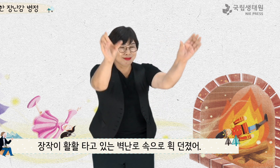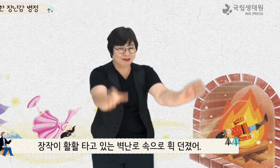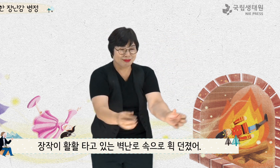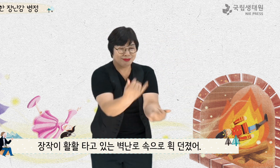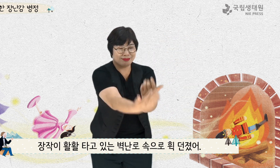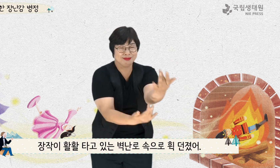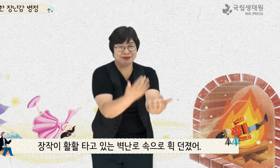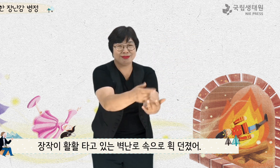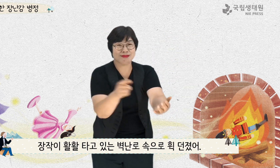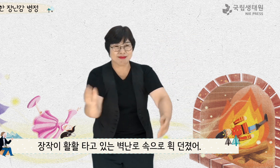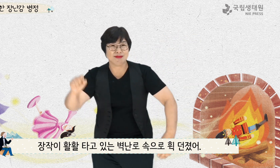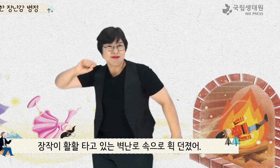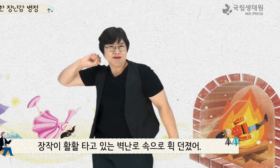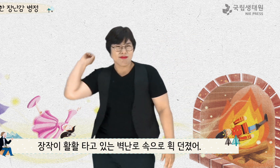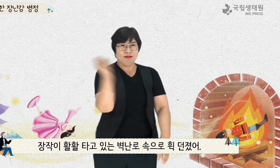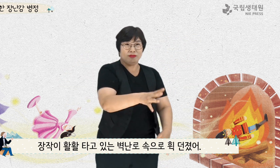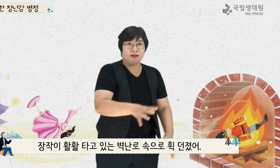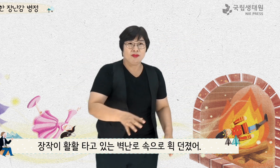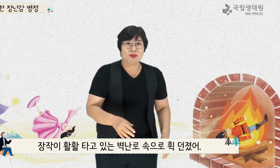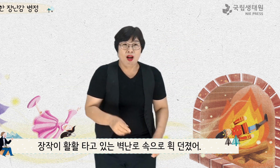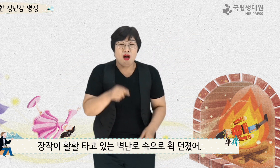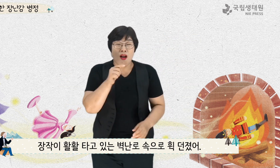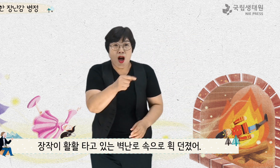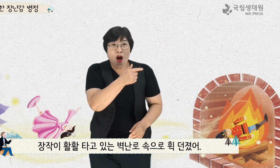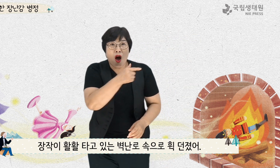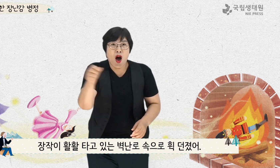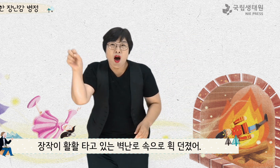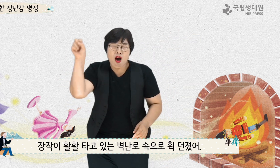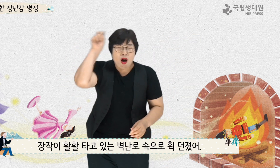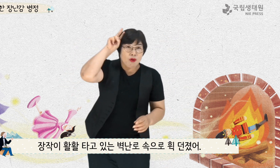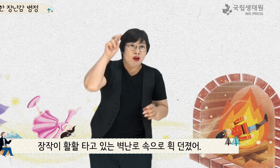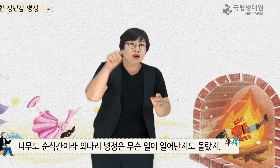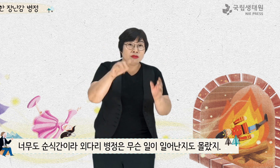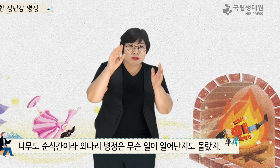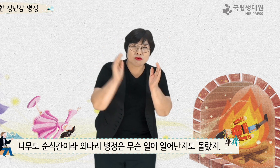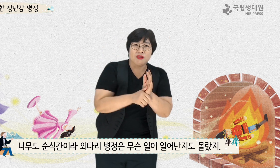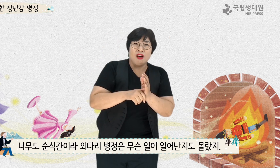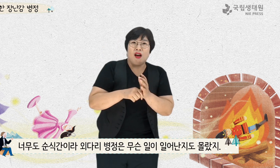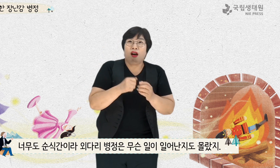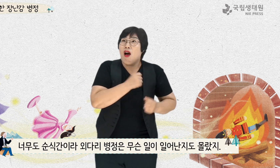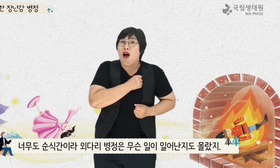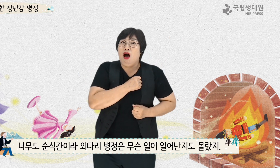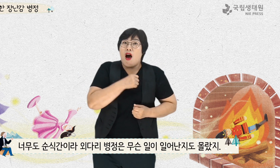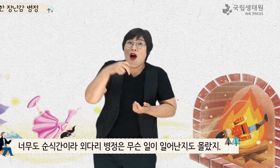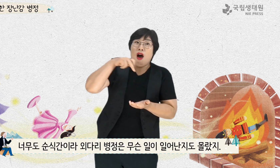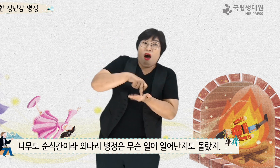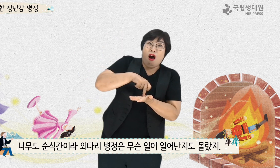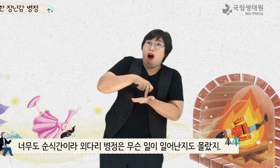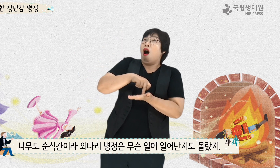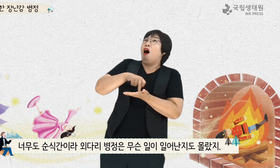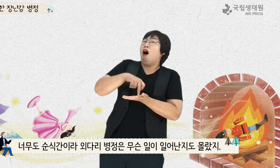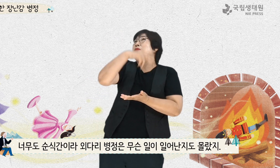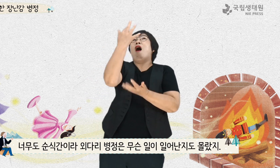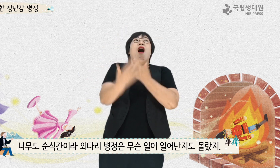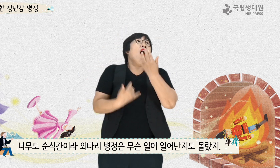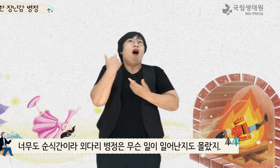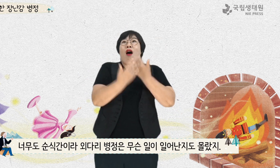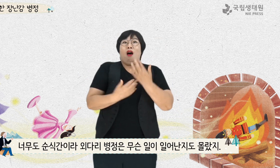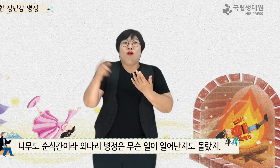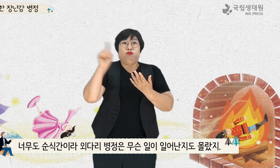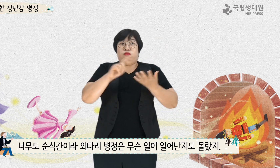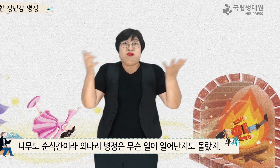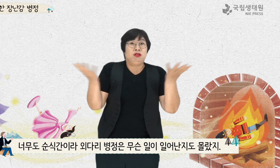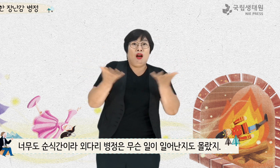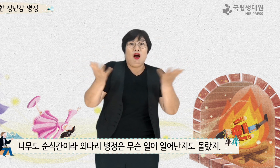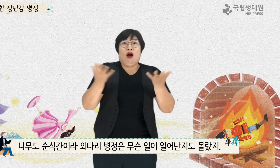장작이 활활 타고 있는 벽난로 속으로 휙 던졌어. 너무도 순식간이라 외다리